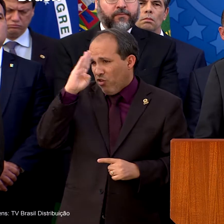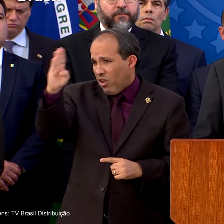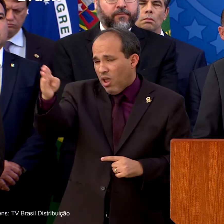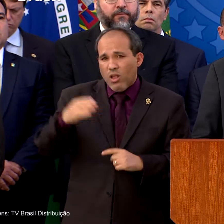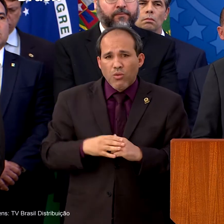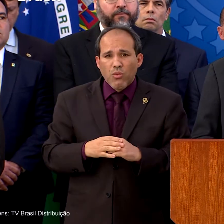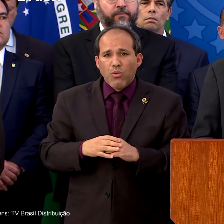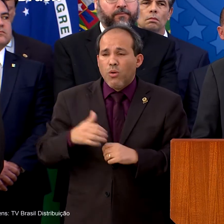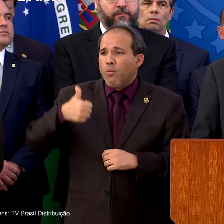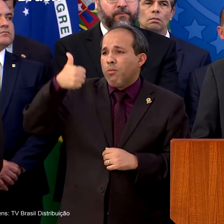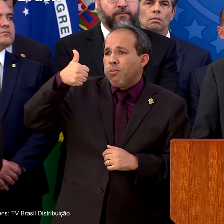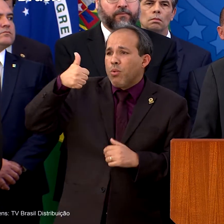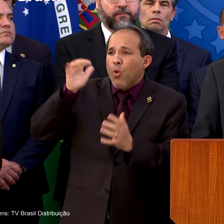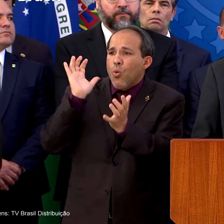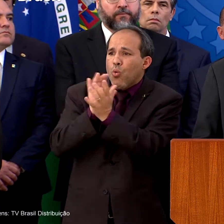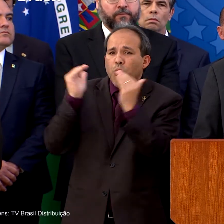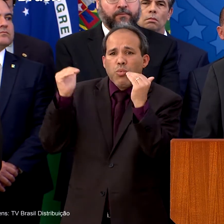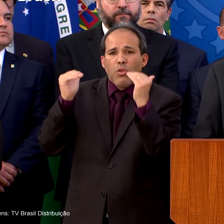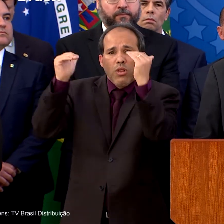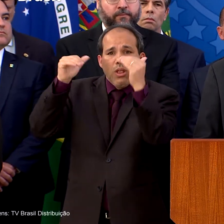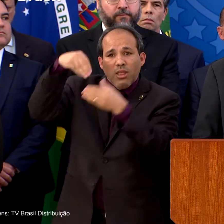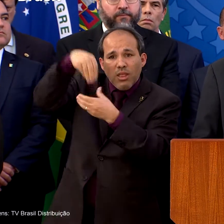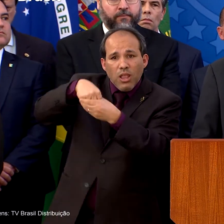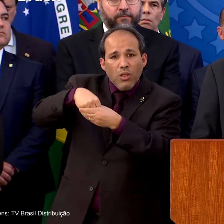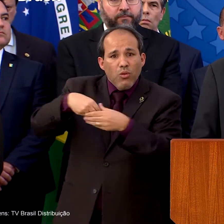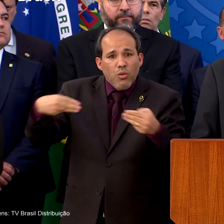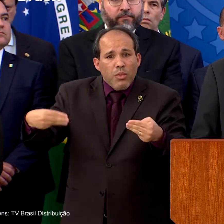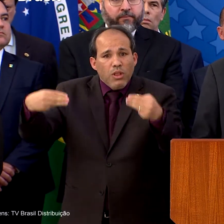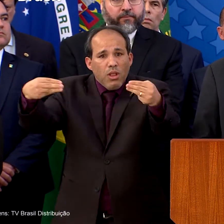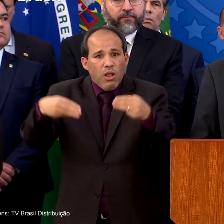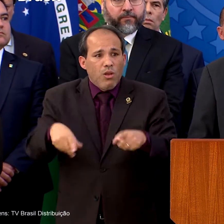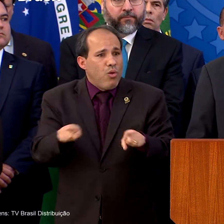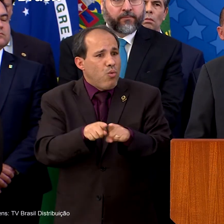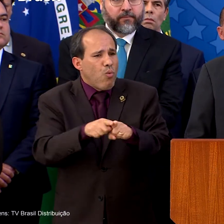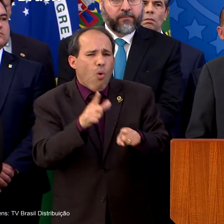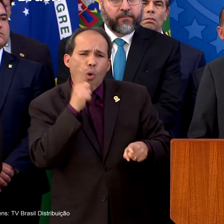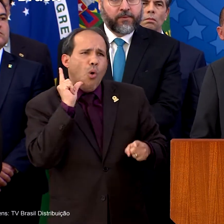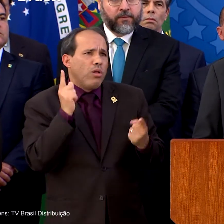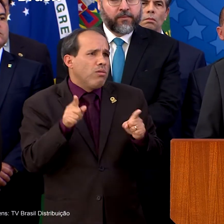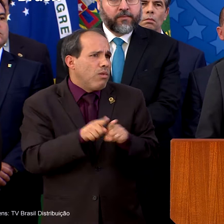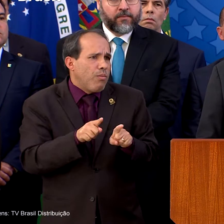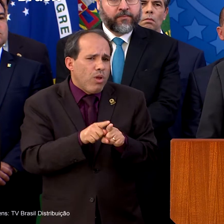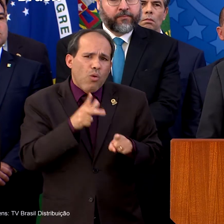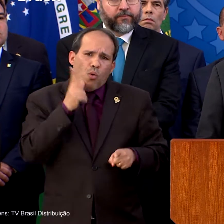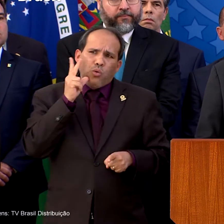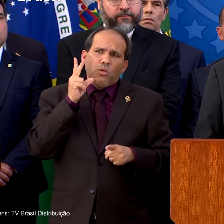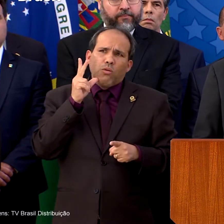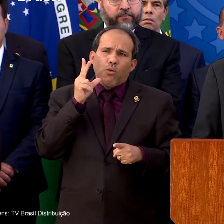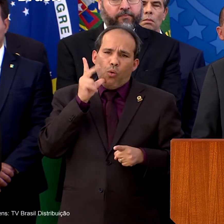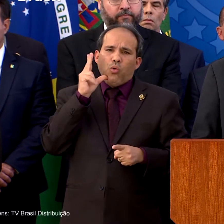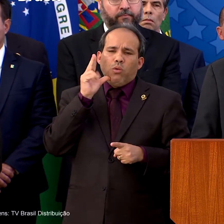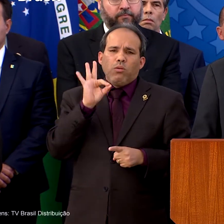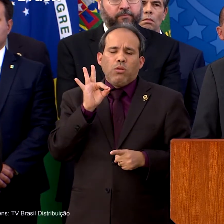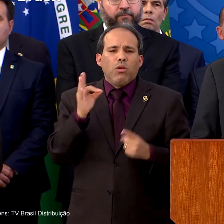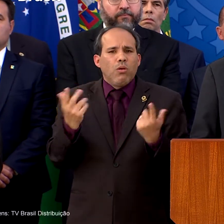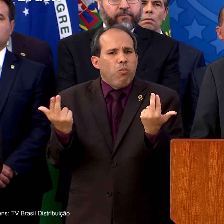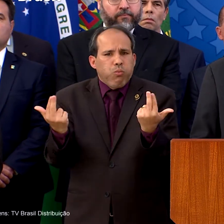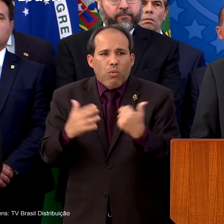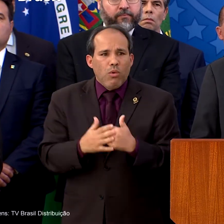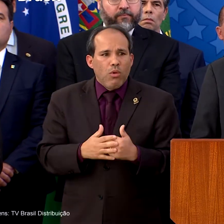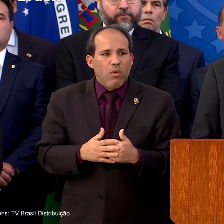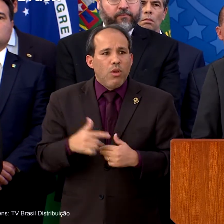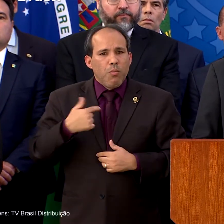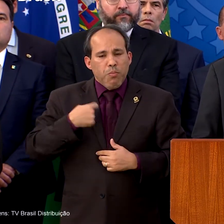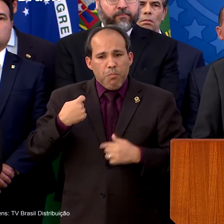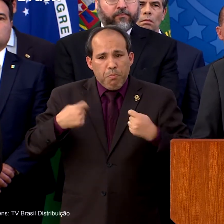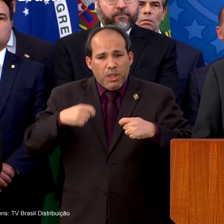e com o primeiro escalão daquele mês como ontem ou anteontem anteontem eu tinha